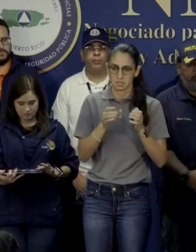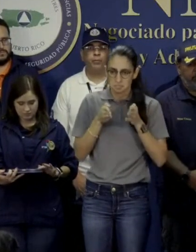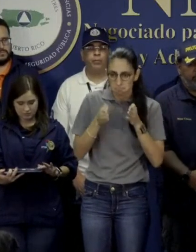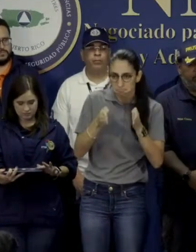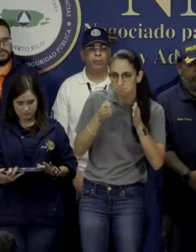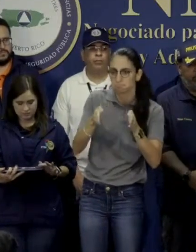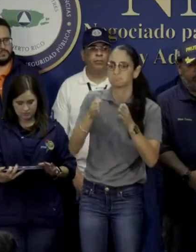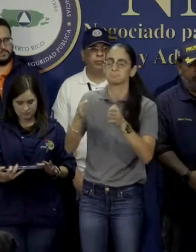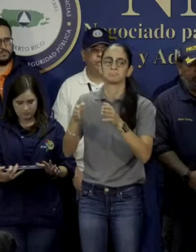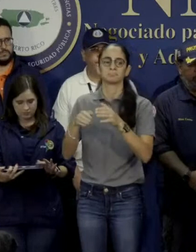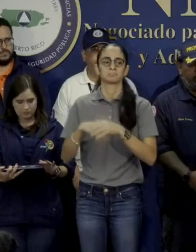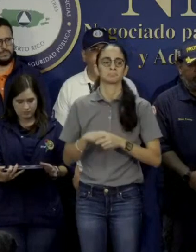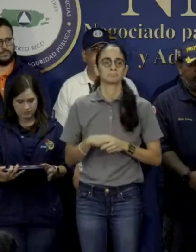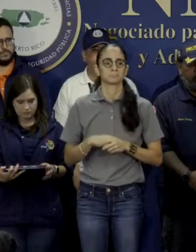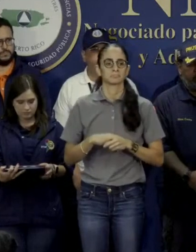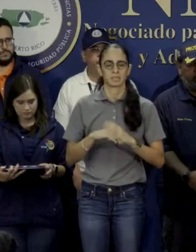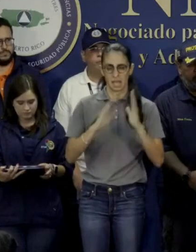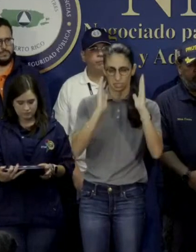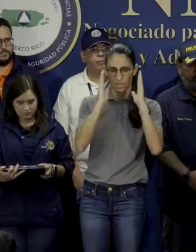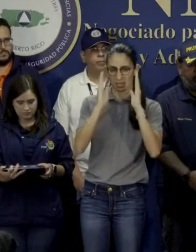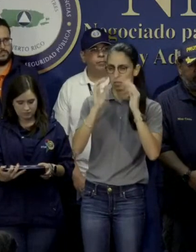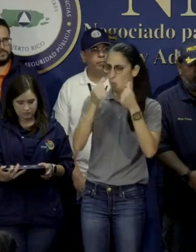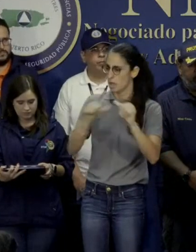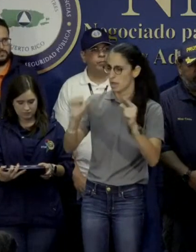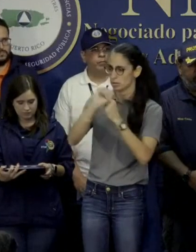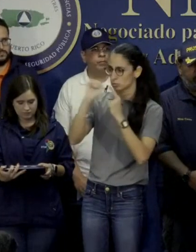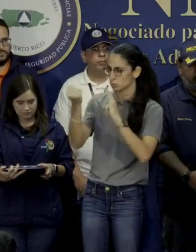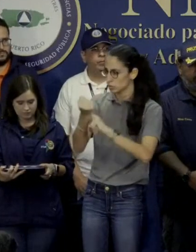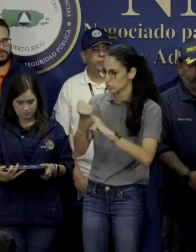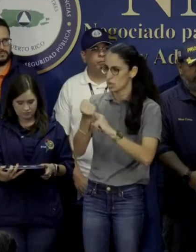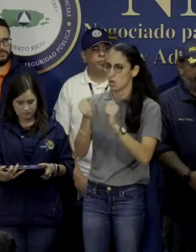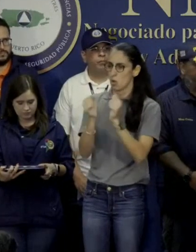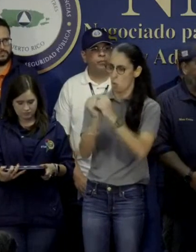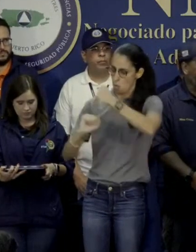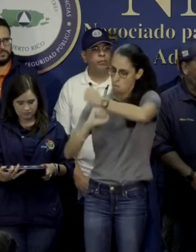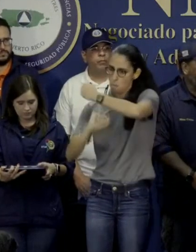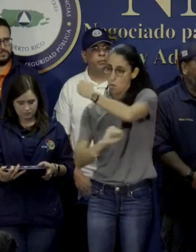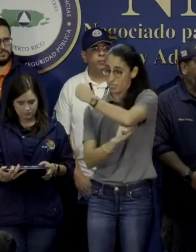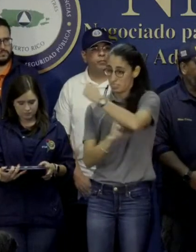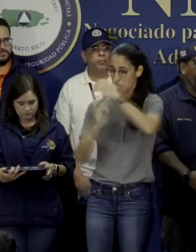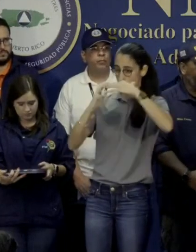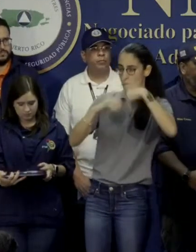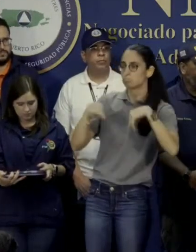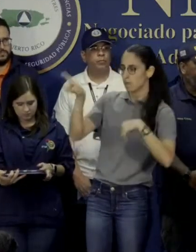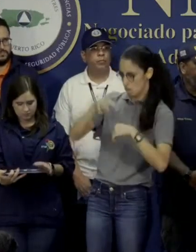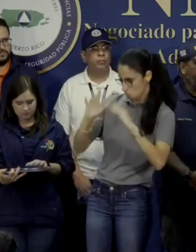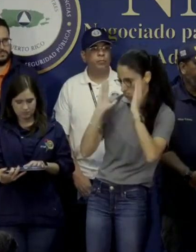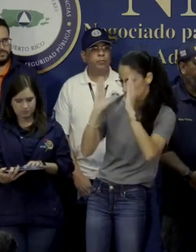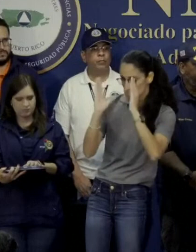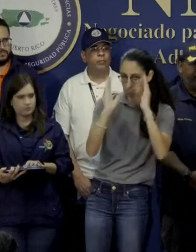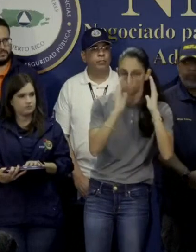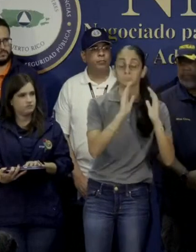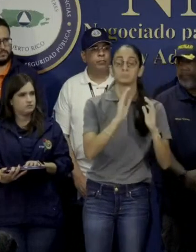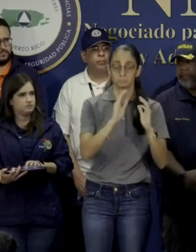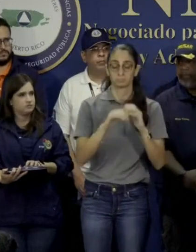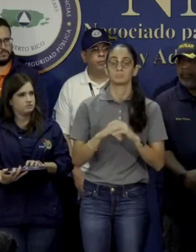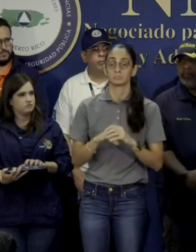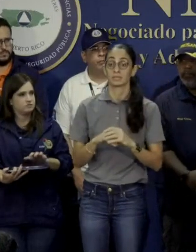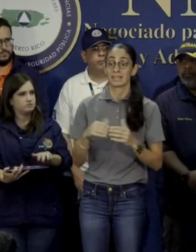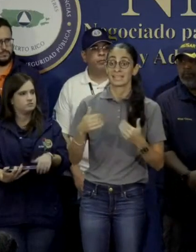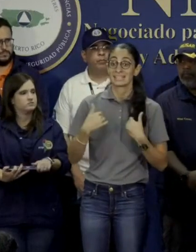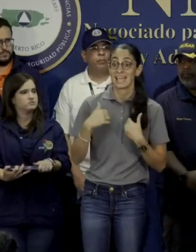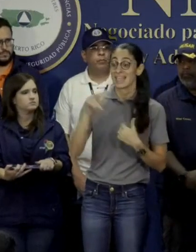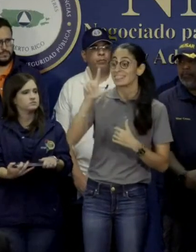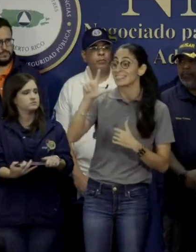vías y atendiendo situaciones con los puentes impactados. Ha llevado a cabo